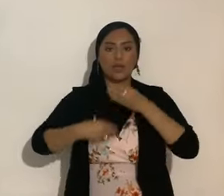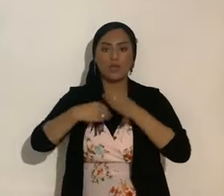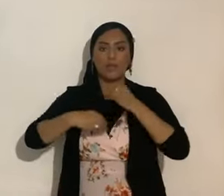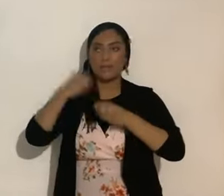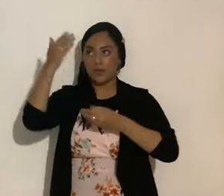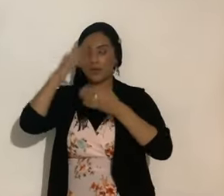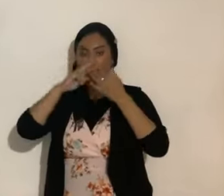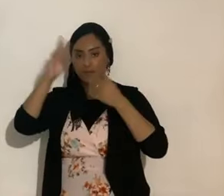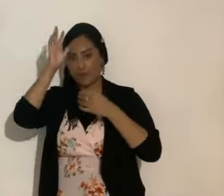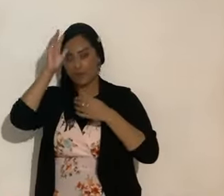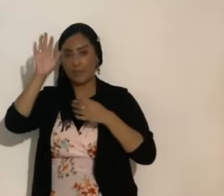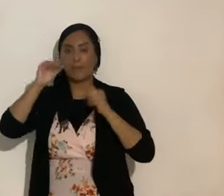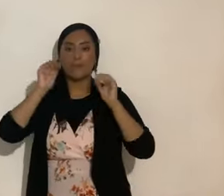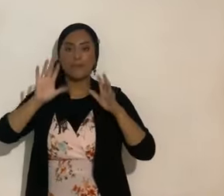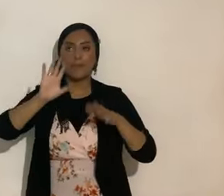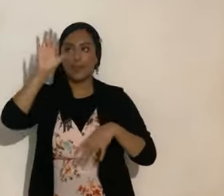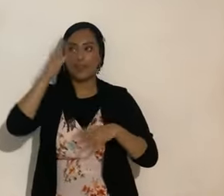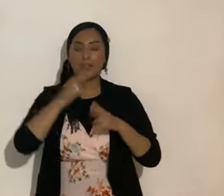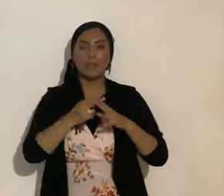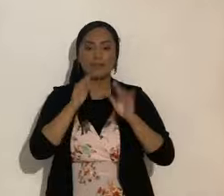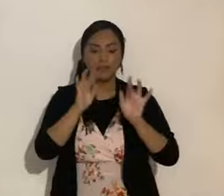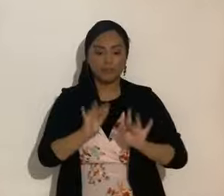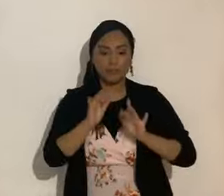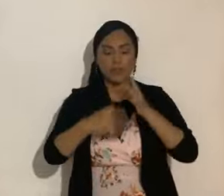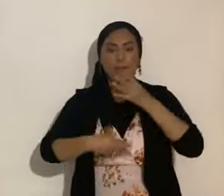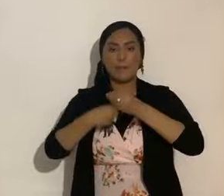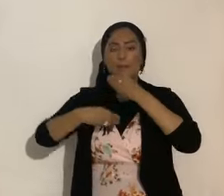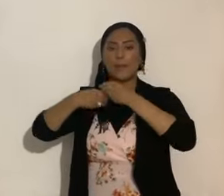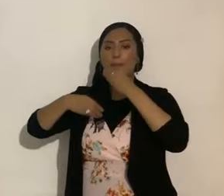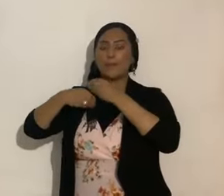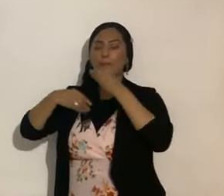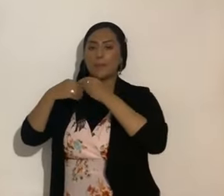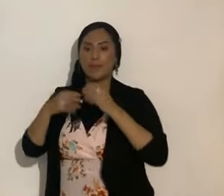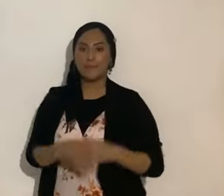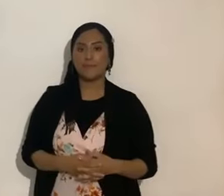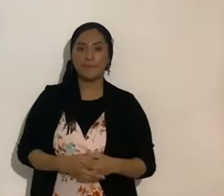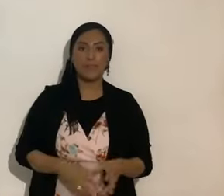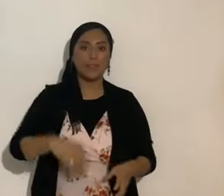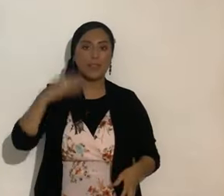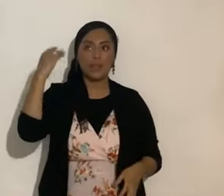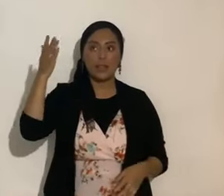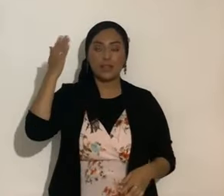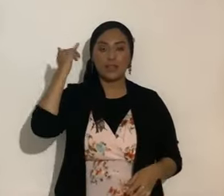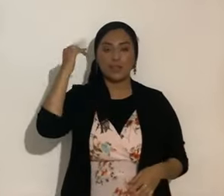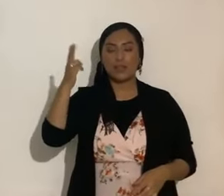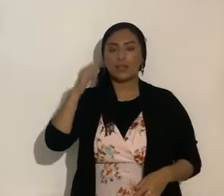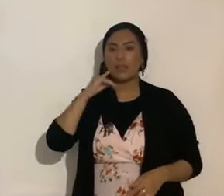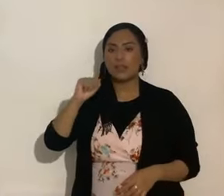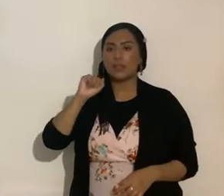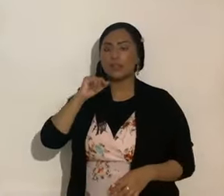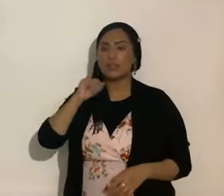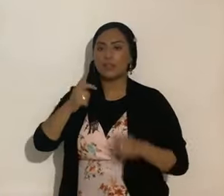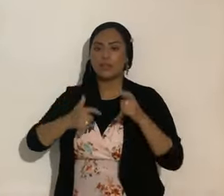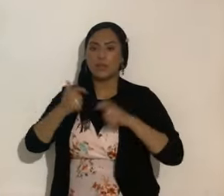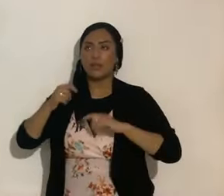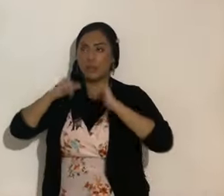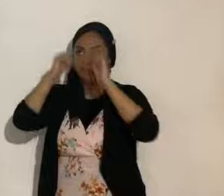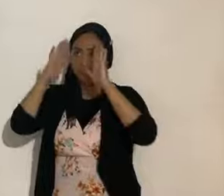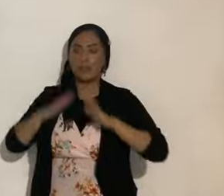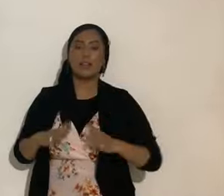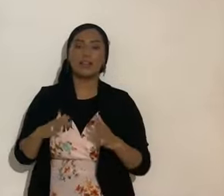es así, bendito es su nombre. Gracia sobre gracia. Entonces Yahweh, él es generoso en sus